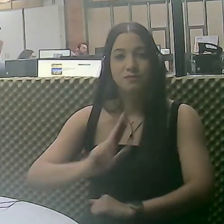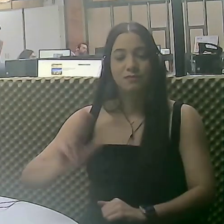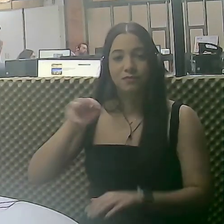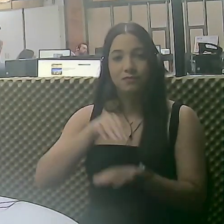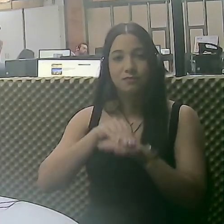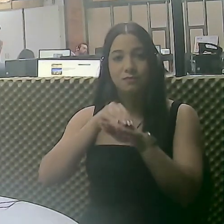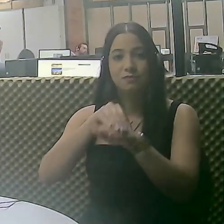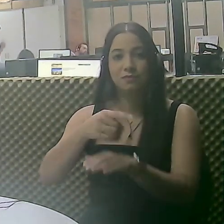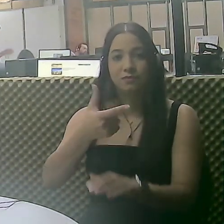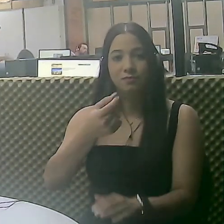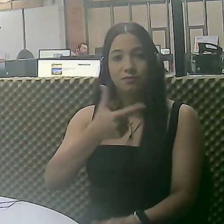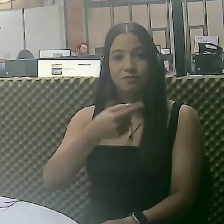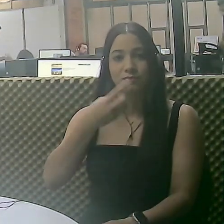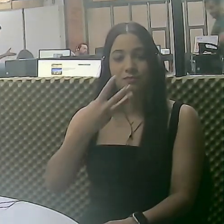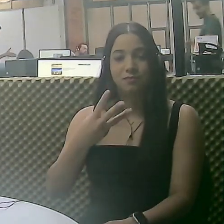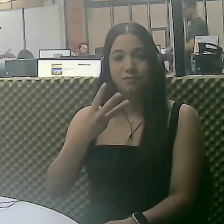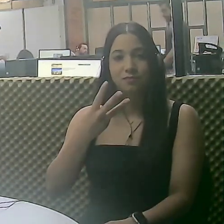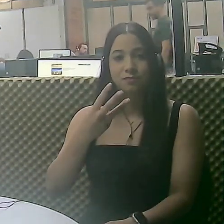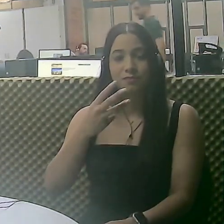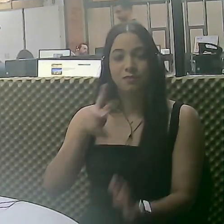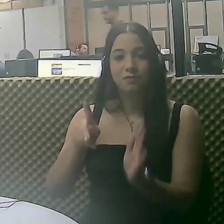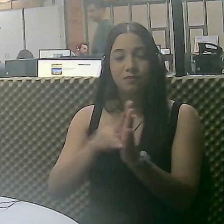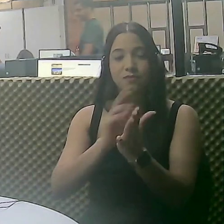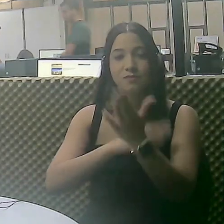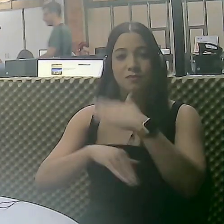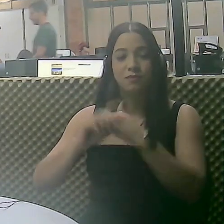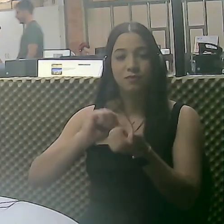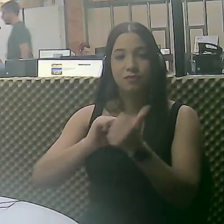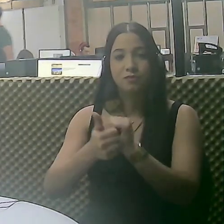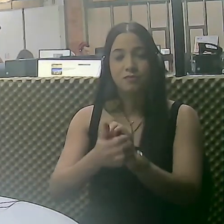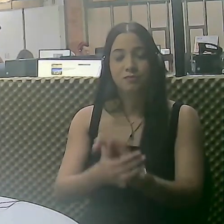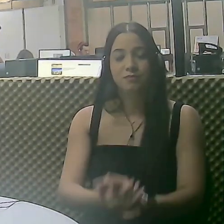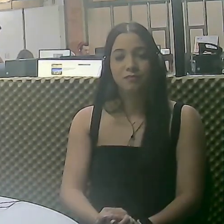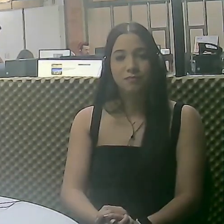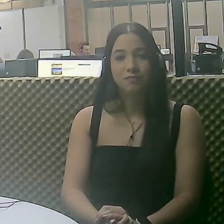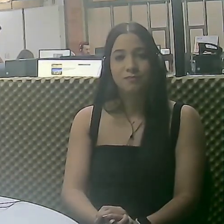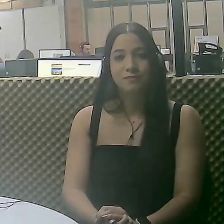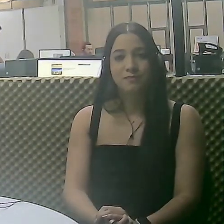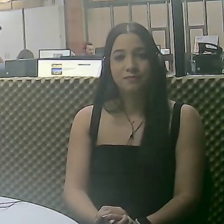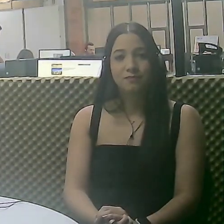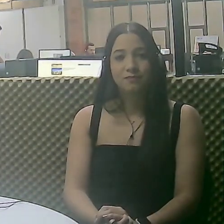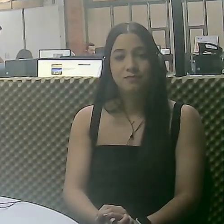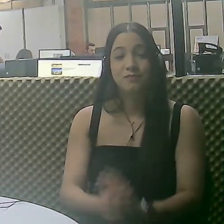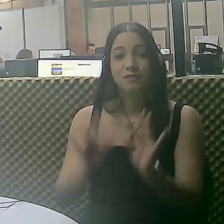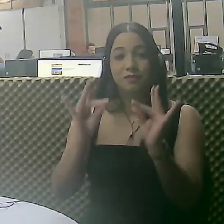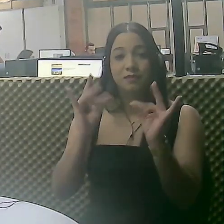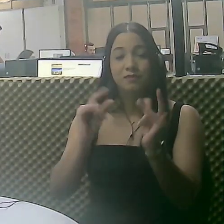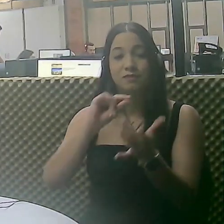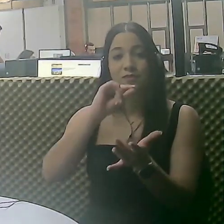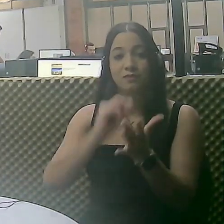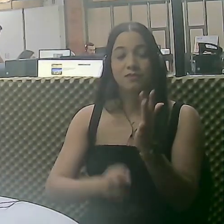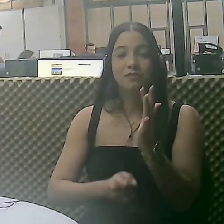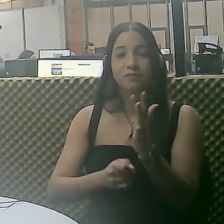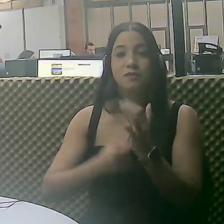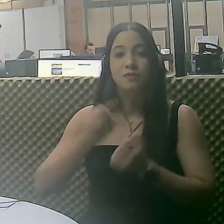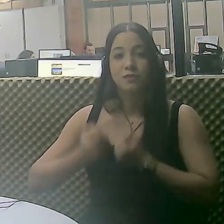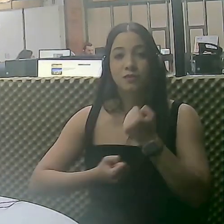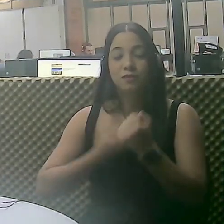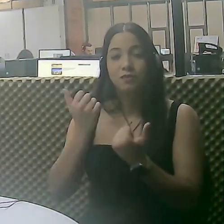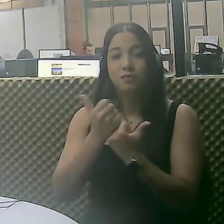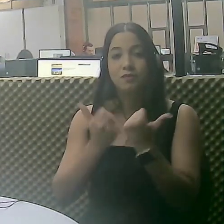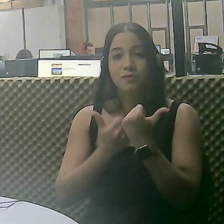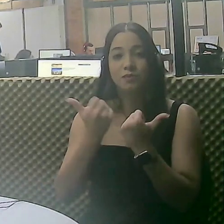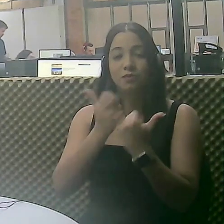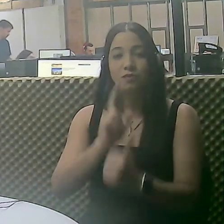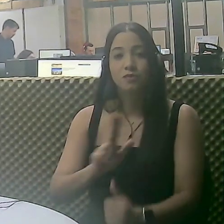à edição 2023 do Gengue Paralímpico. E ainda estão esgotadas as inscrições para a corrida de